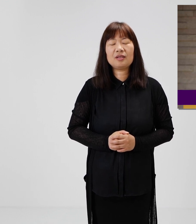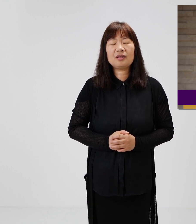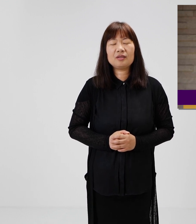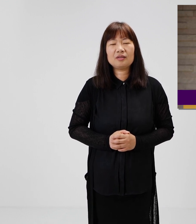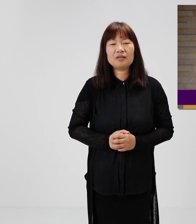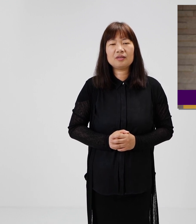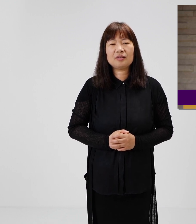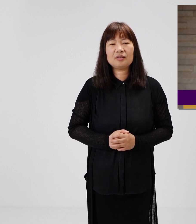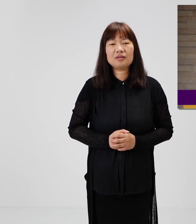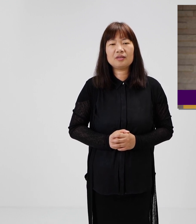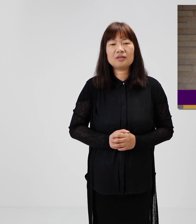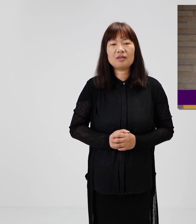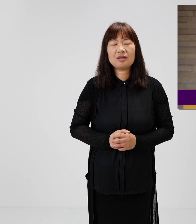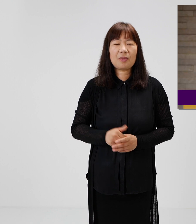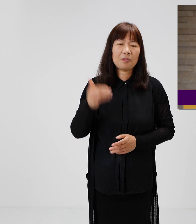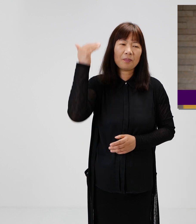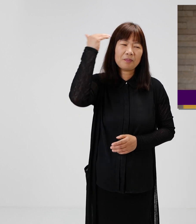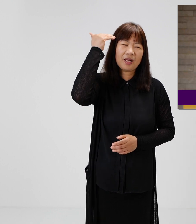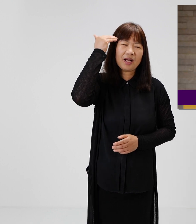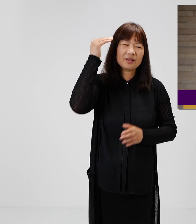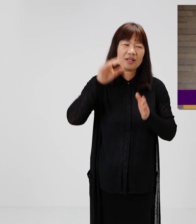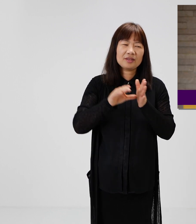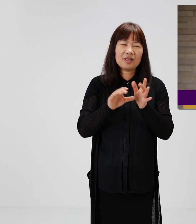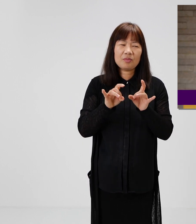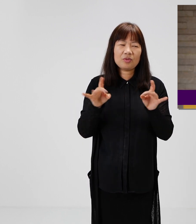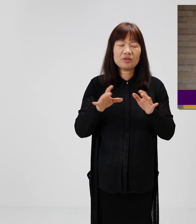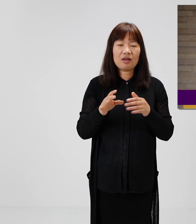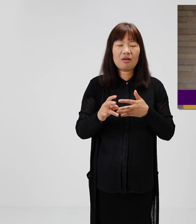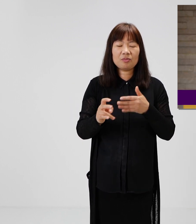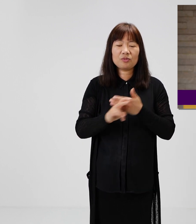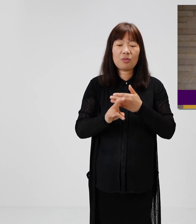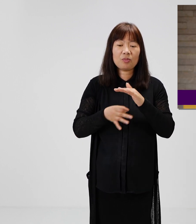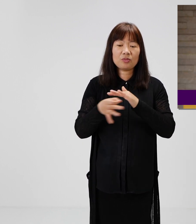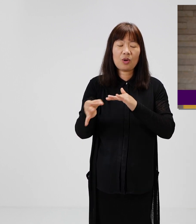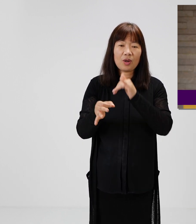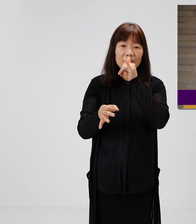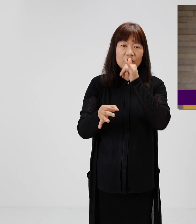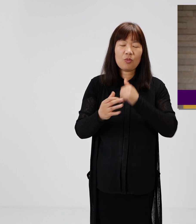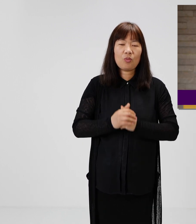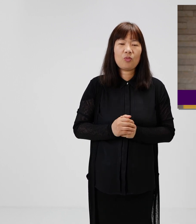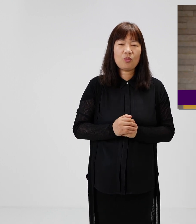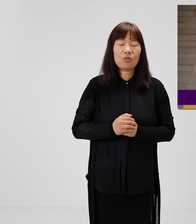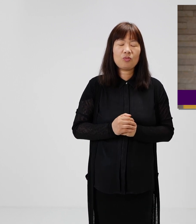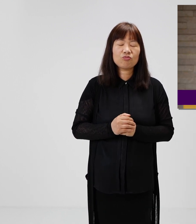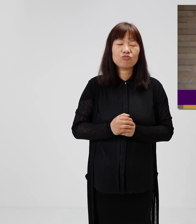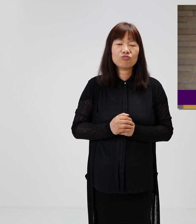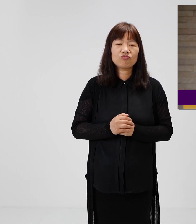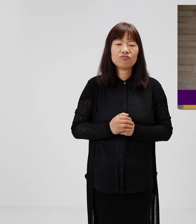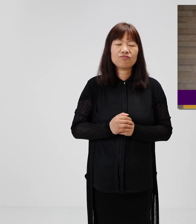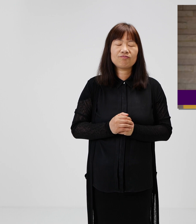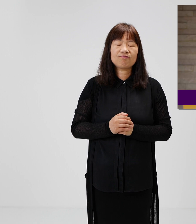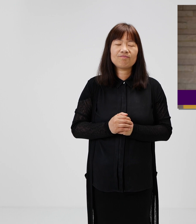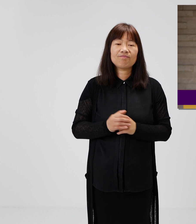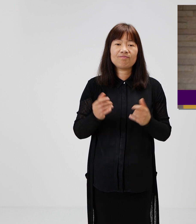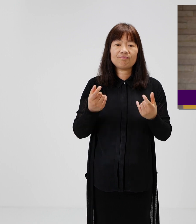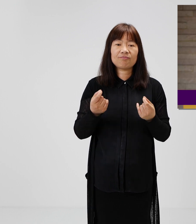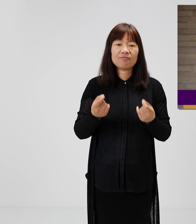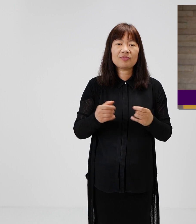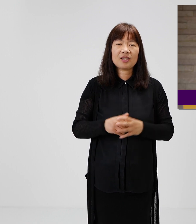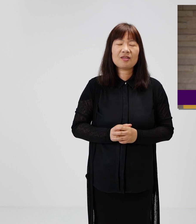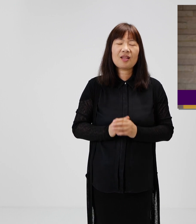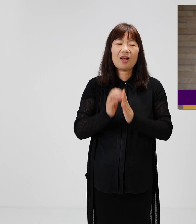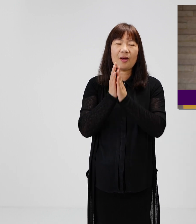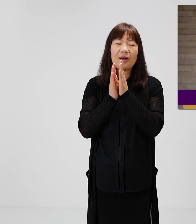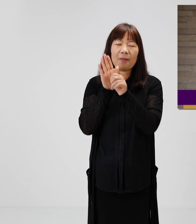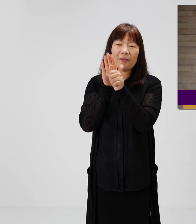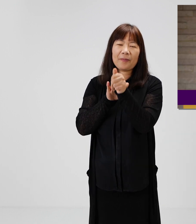이거 방해가 있을 때 뇌물도 좀 주고 저 사람들이 하는 짓처럼 좀